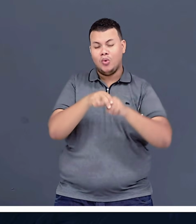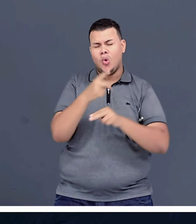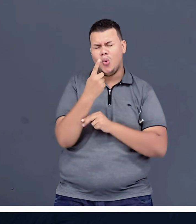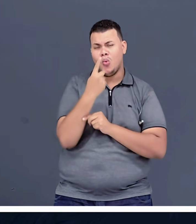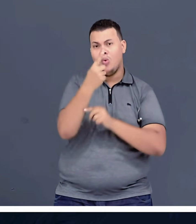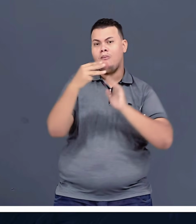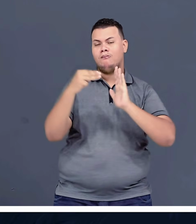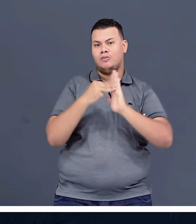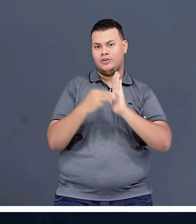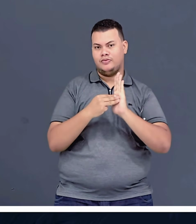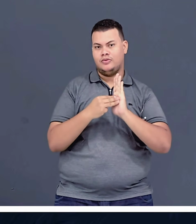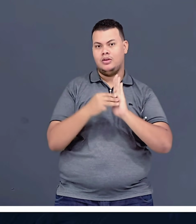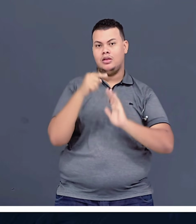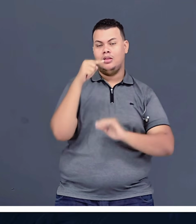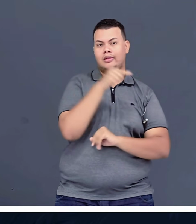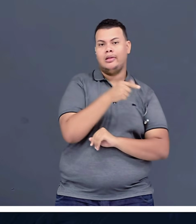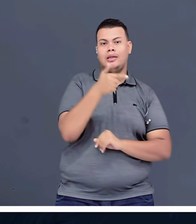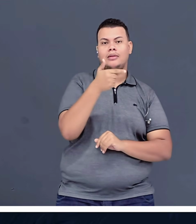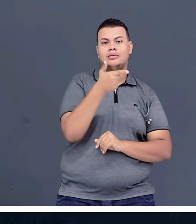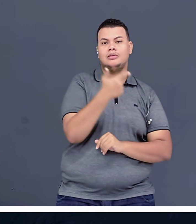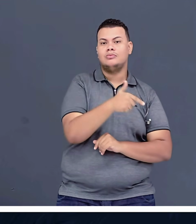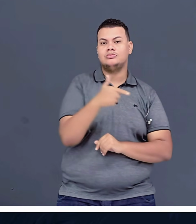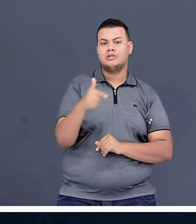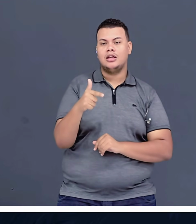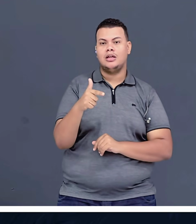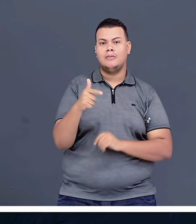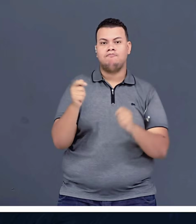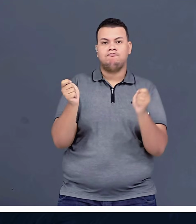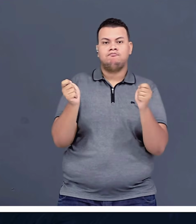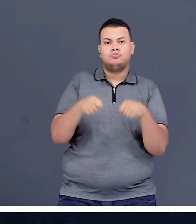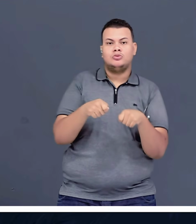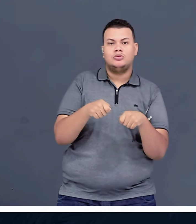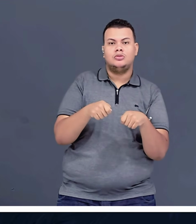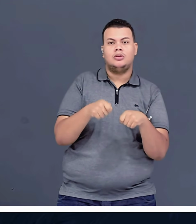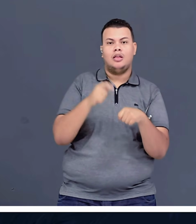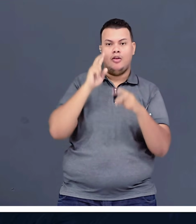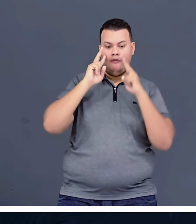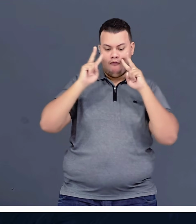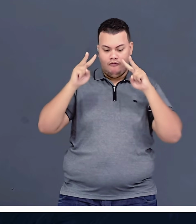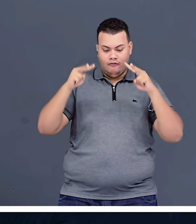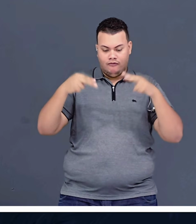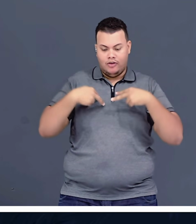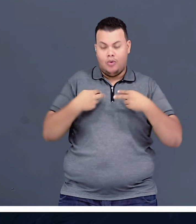motivo: eles não conseguiam se enxergar.